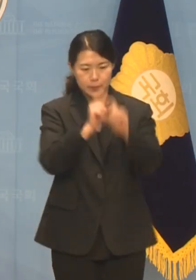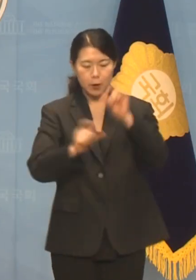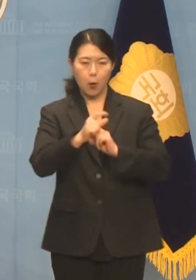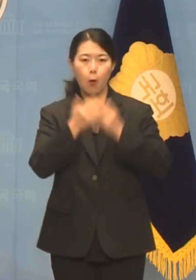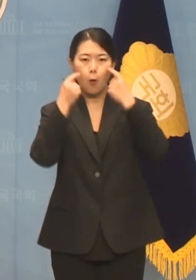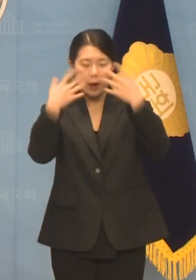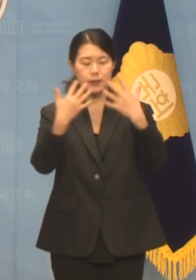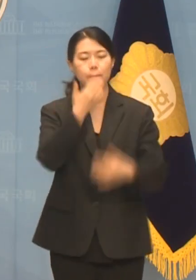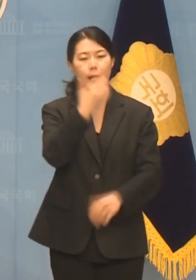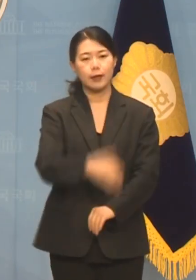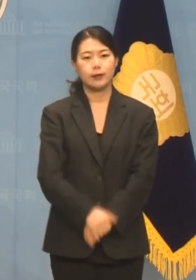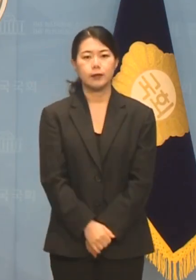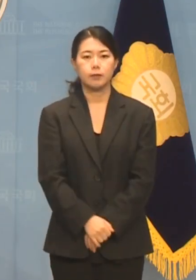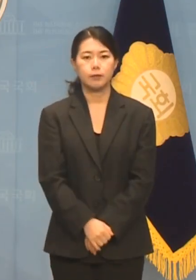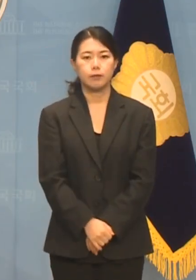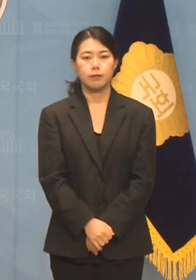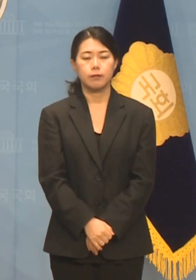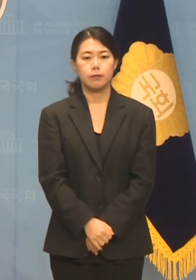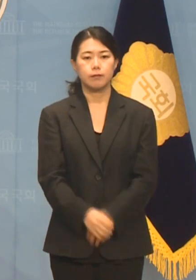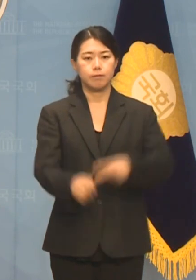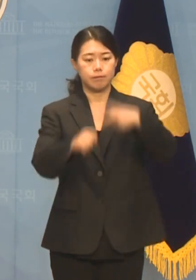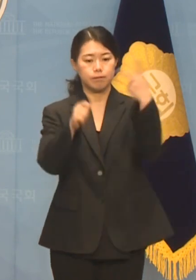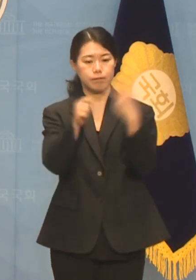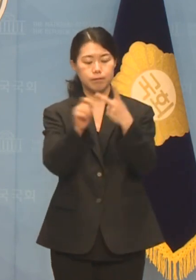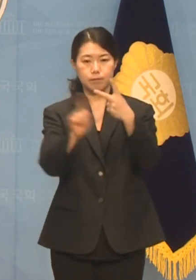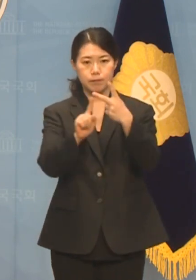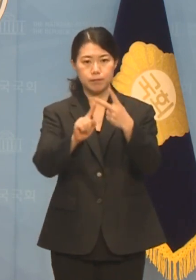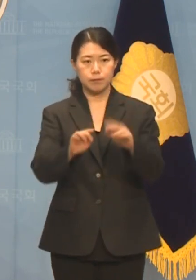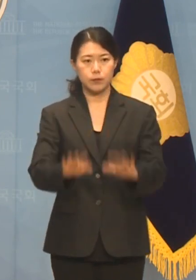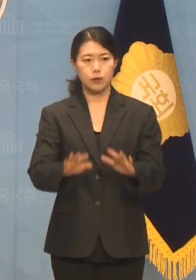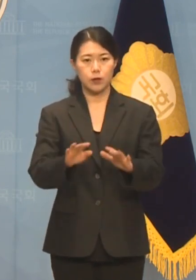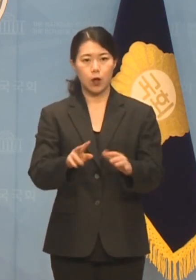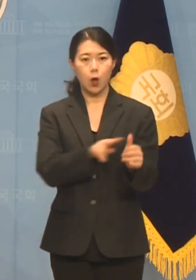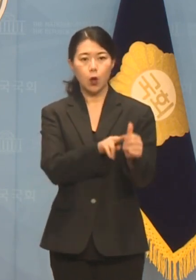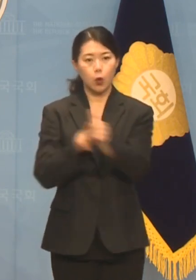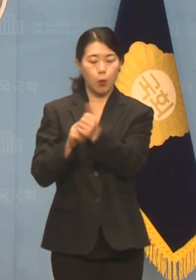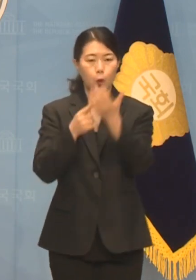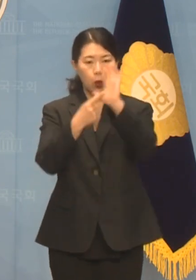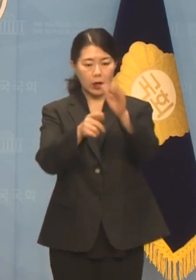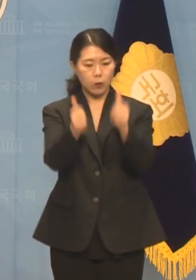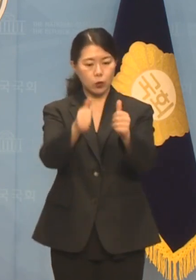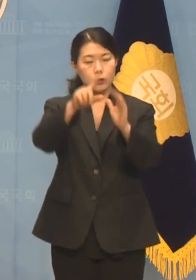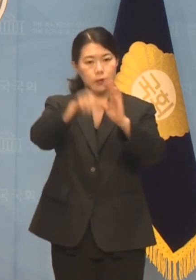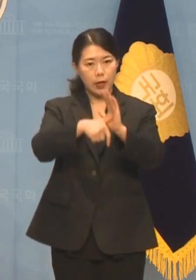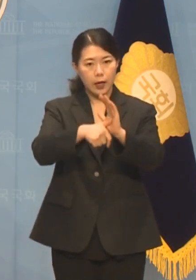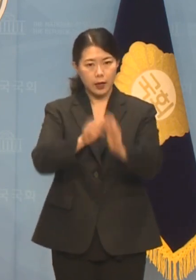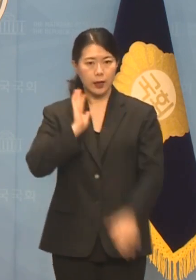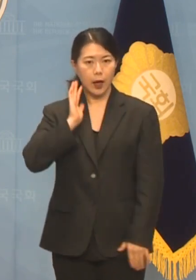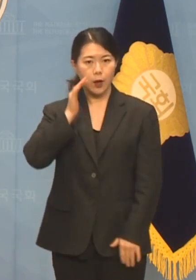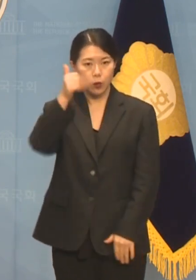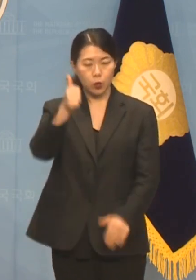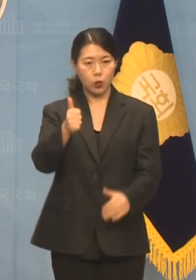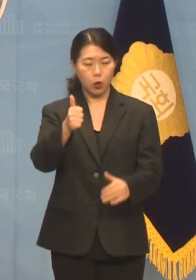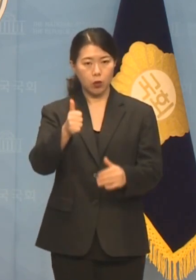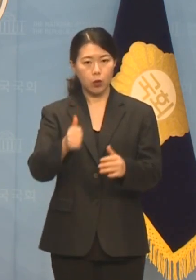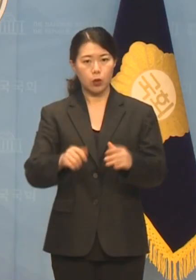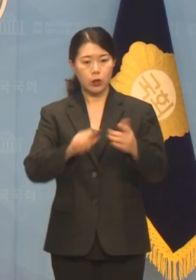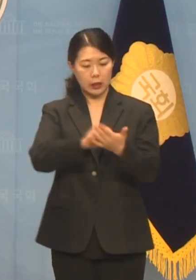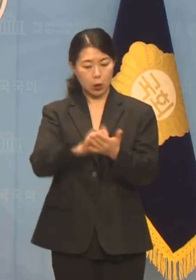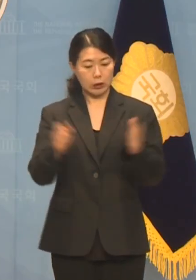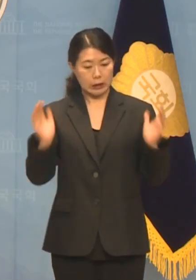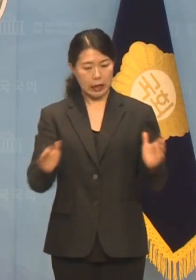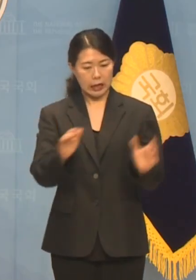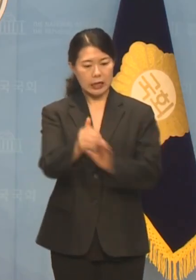하는 조치입니다. 두 번째는 정보 공개 소송 중인 대통령 기록물을 이관할 수 없도록